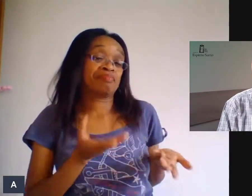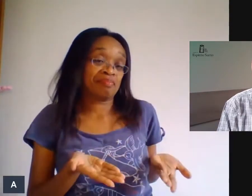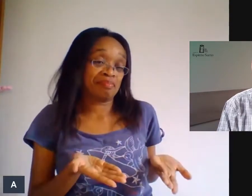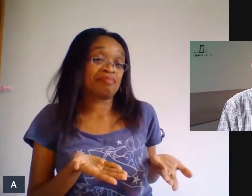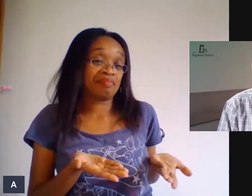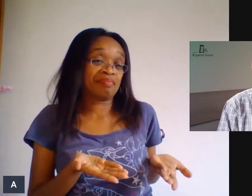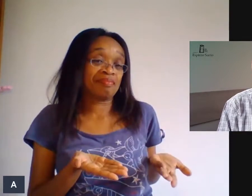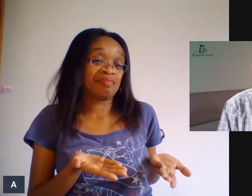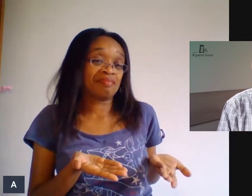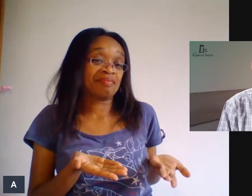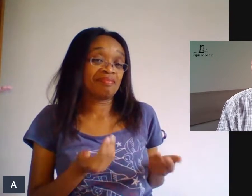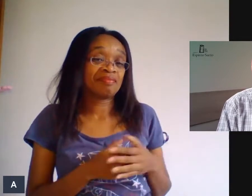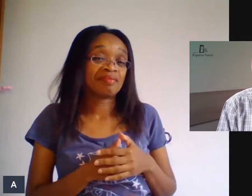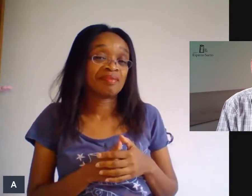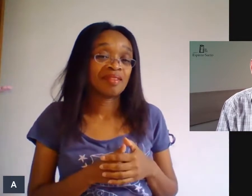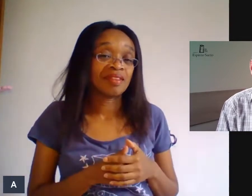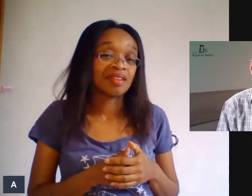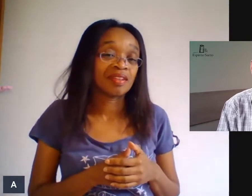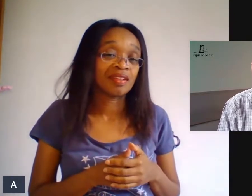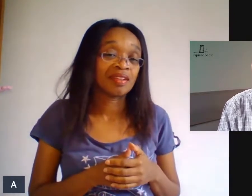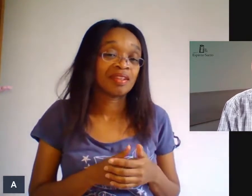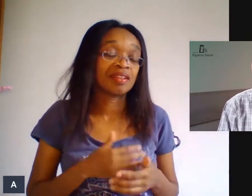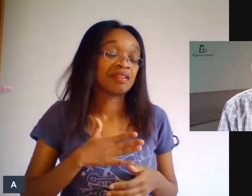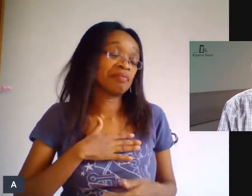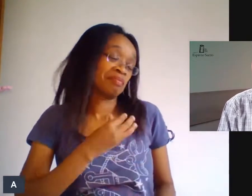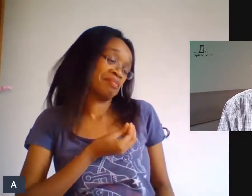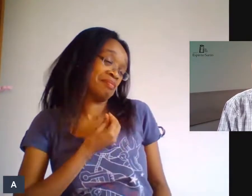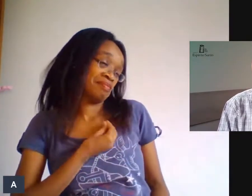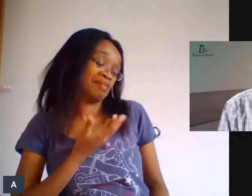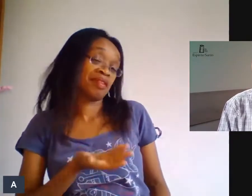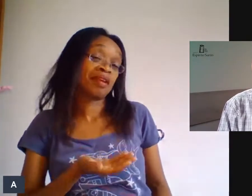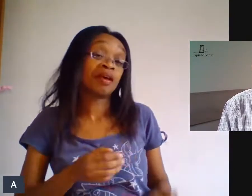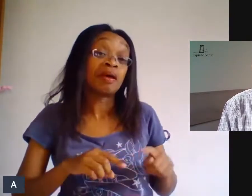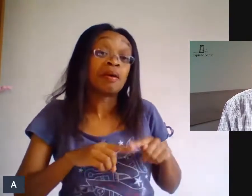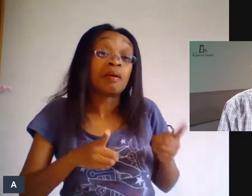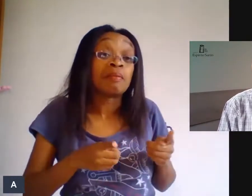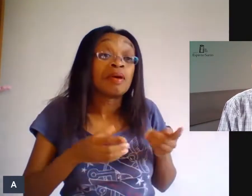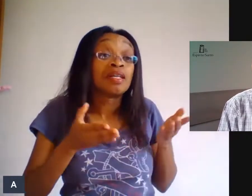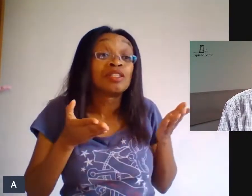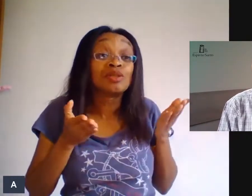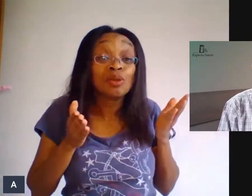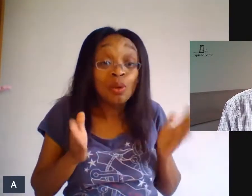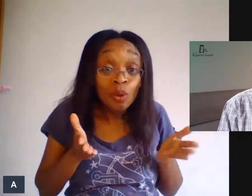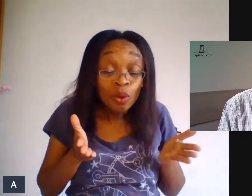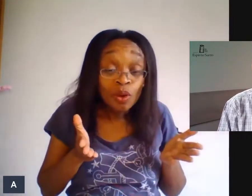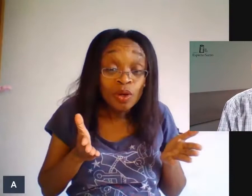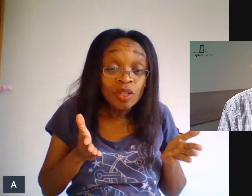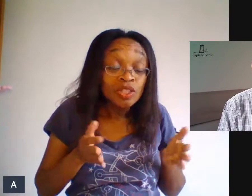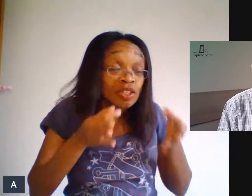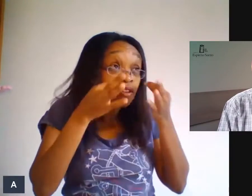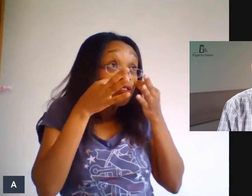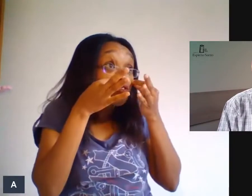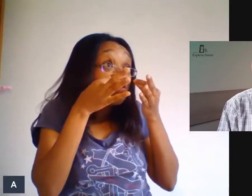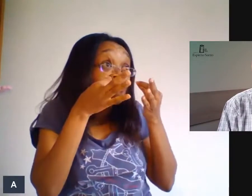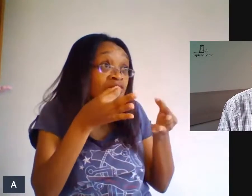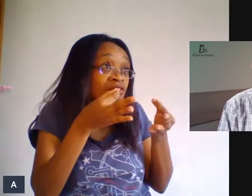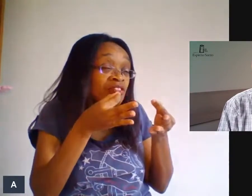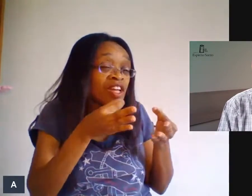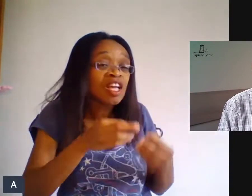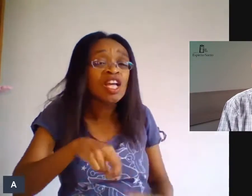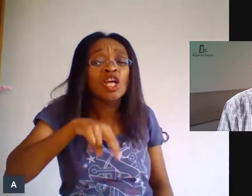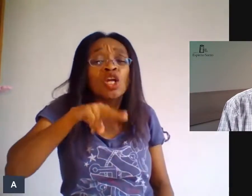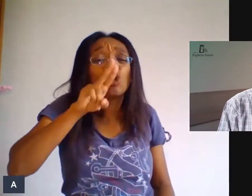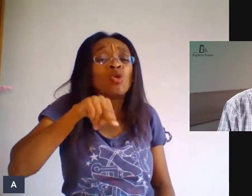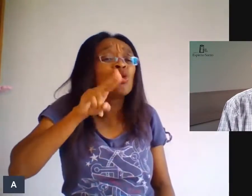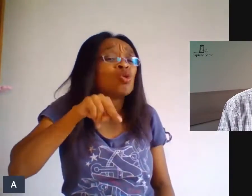e me concede na minha vida, né? Só que hoje a gente vê, né? Nunca a gente vai